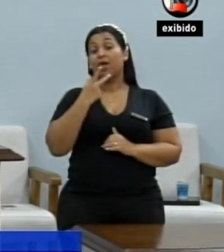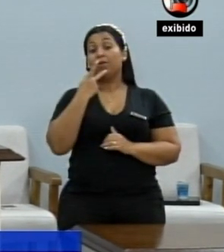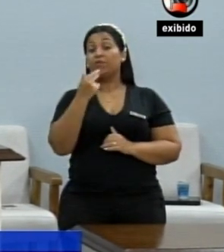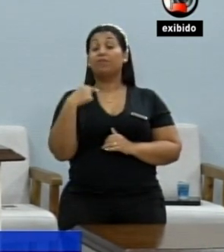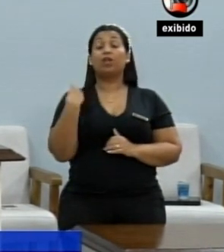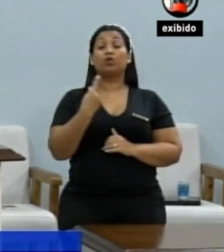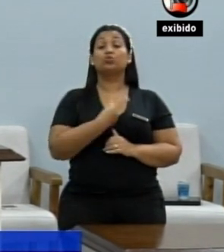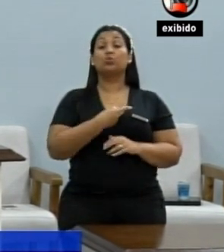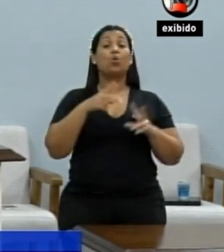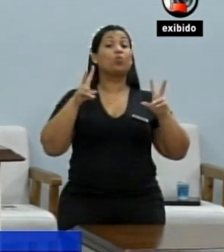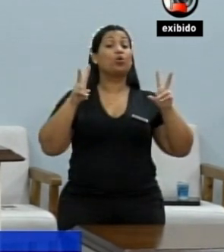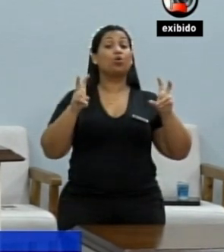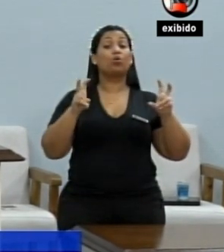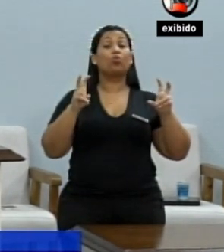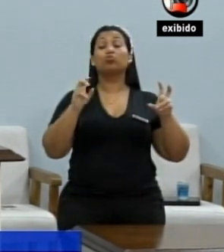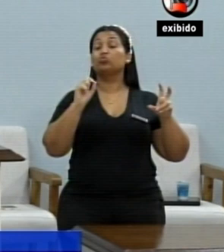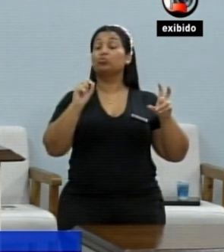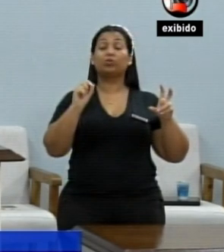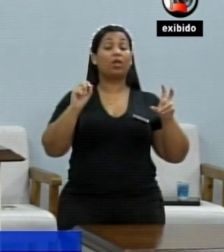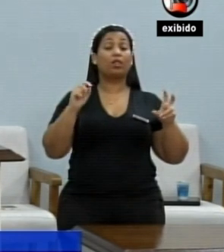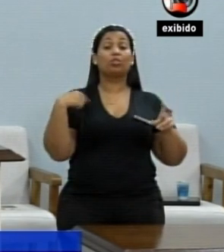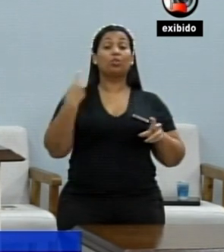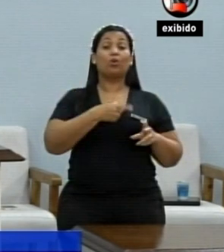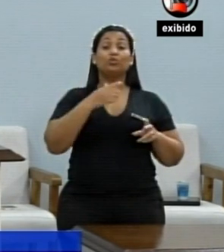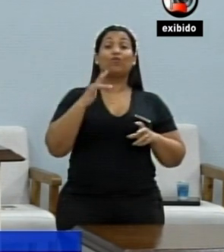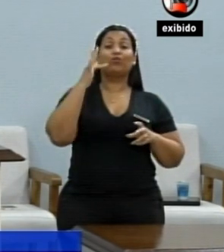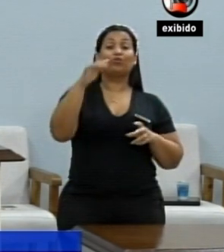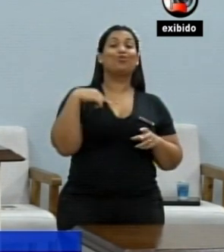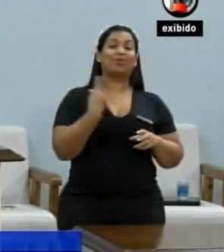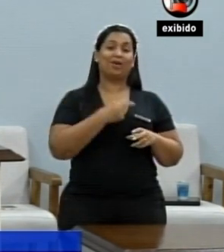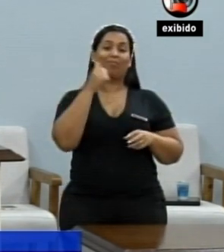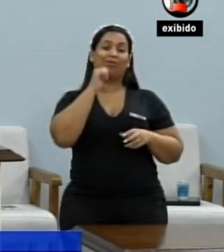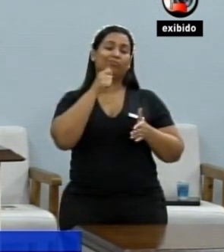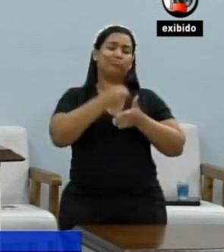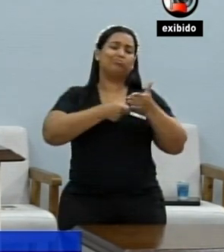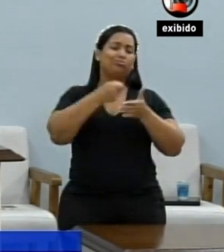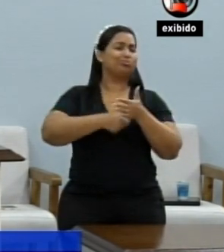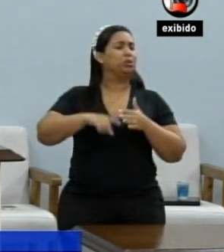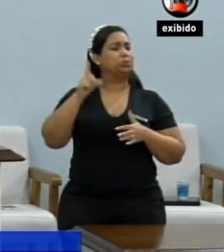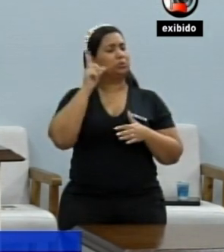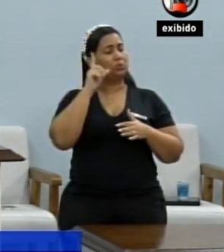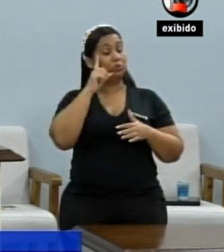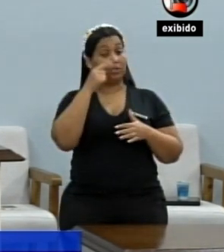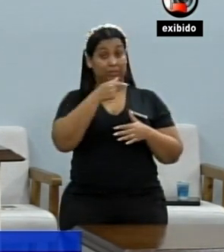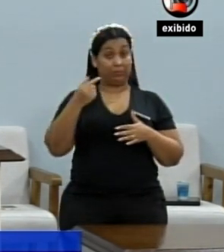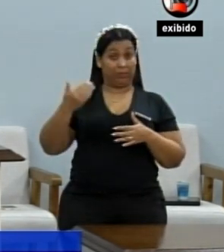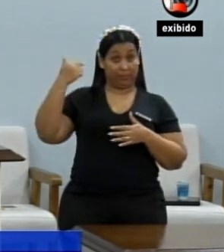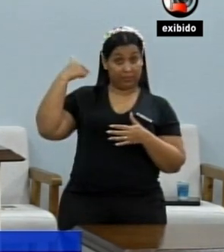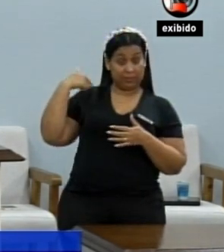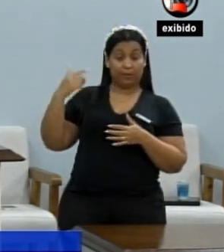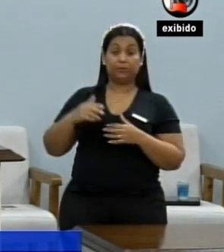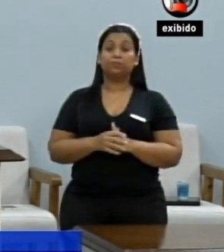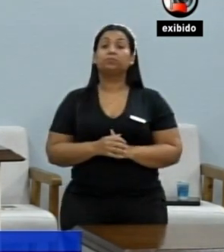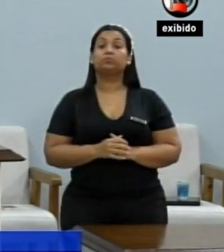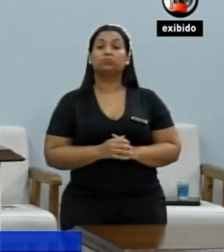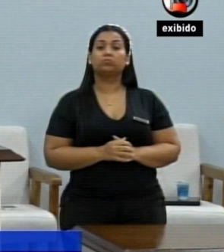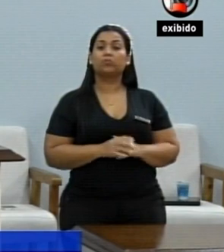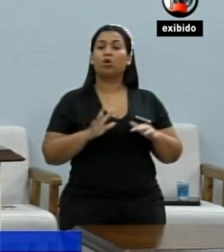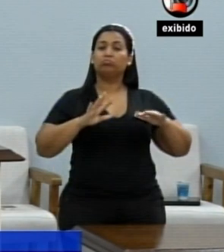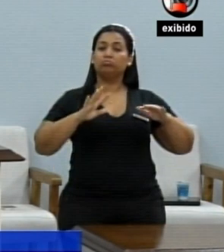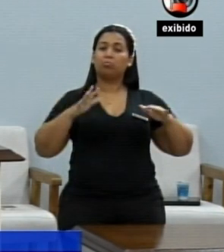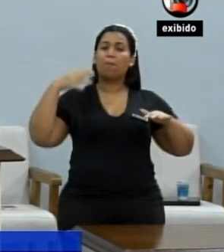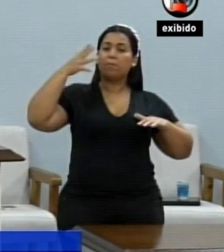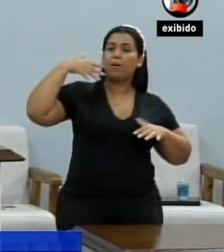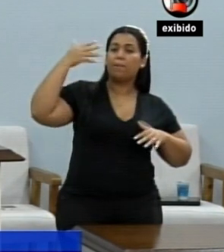nosso futuro, porque nós mulheres lutamos todos os dias. Semana passada, o Fórum de Segurança Pública,